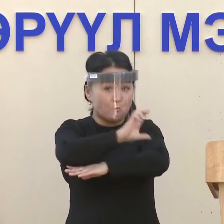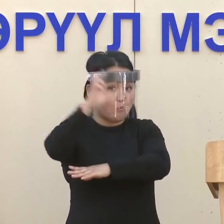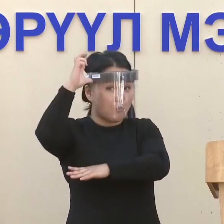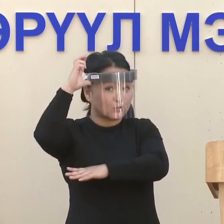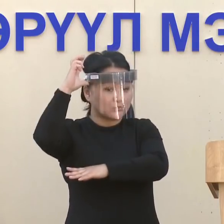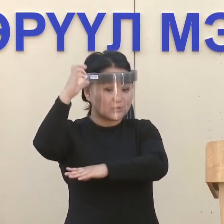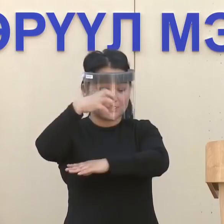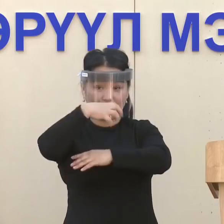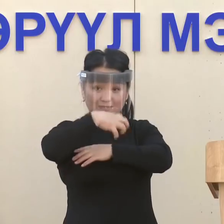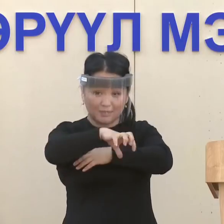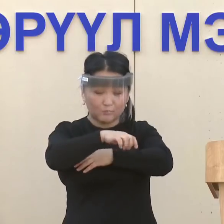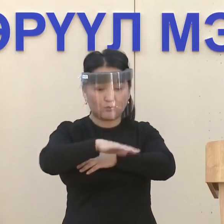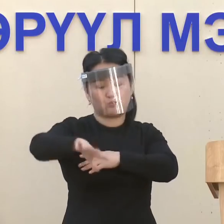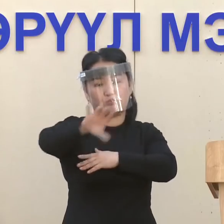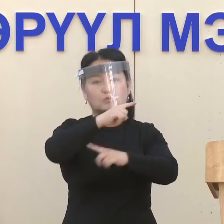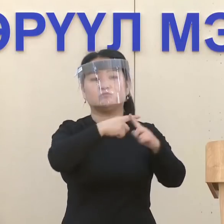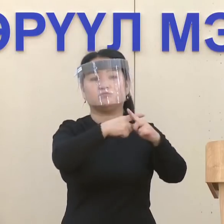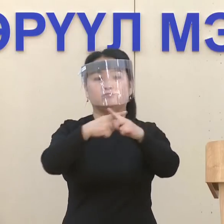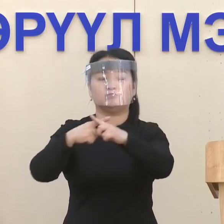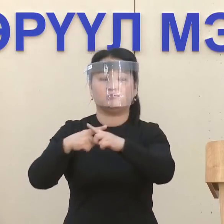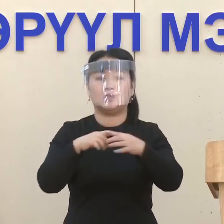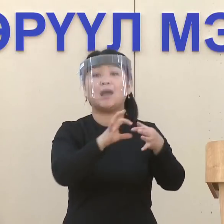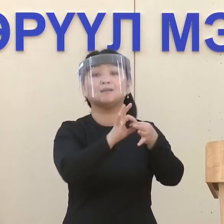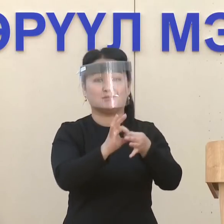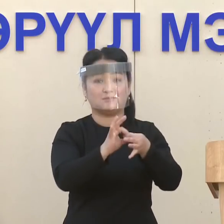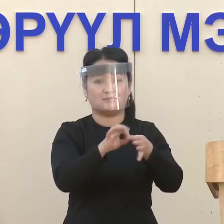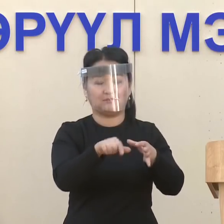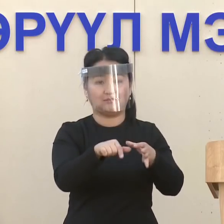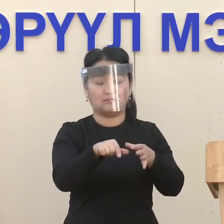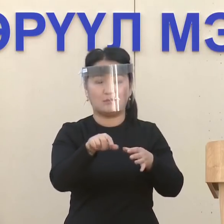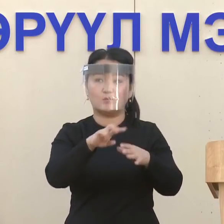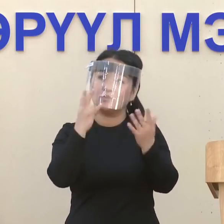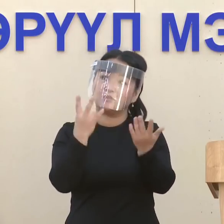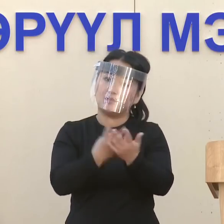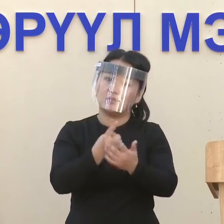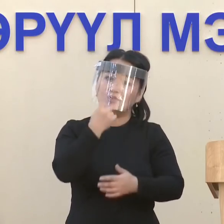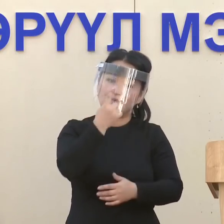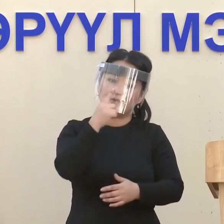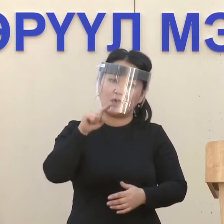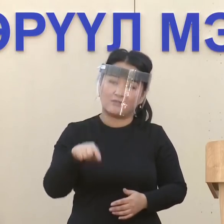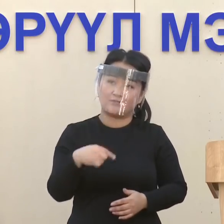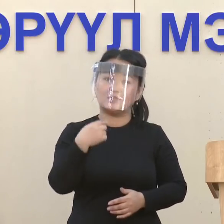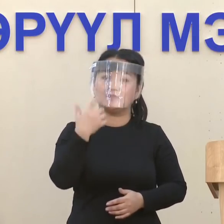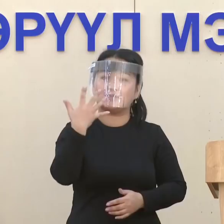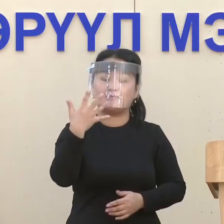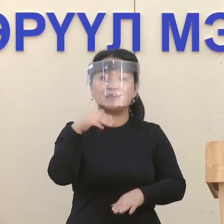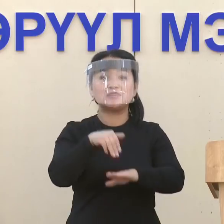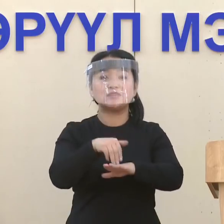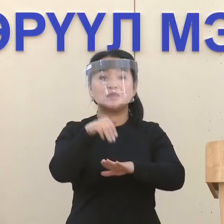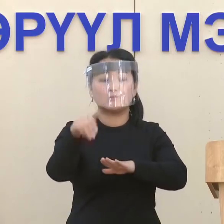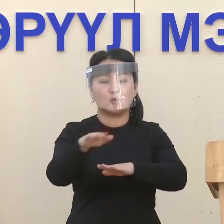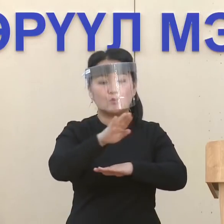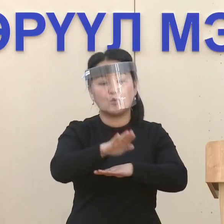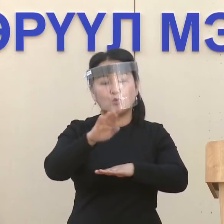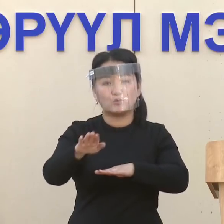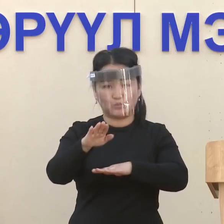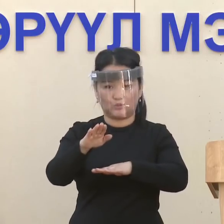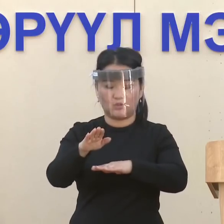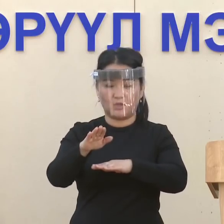ажиллагааг үндэсний хэмжээнд бүрэн хаасан байгаа бөгөөд үүнд нийтдээ 1.5 тэрбум суралцагч хамрагдаж байгаа юм